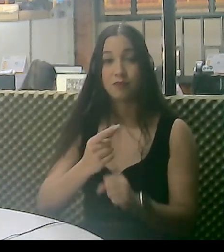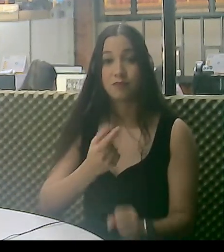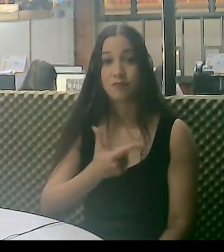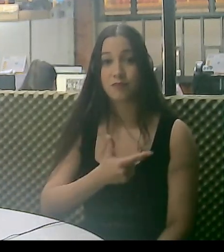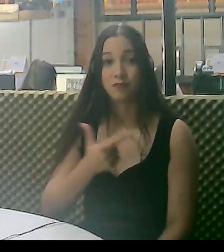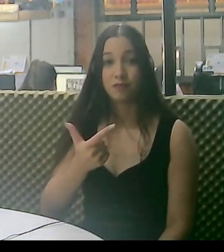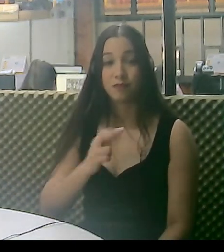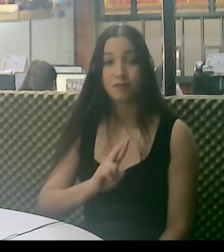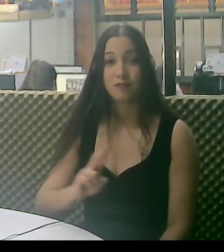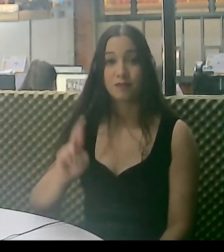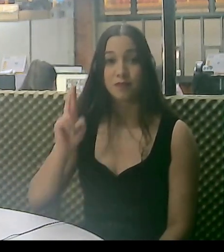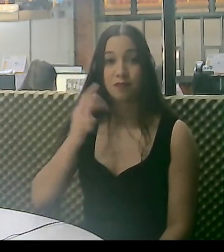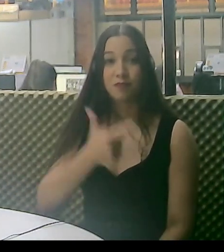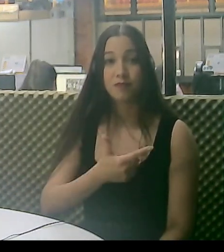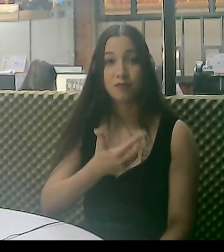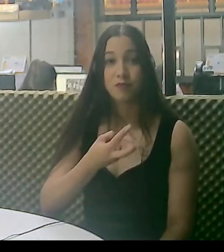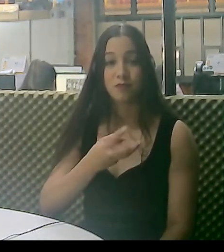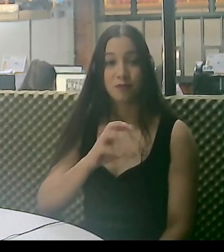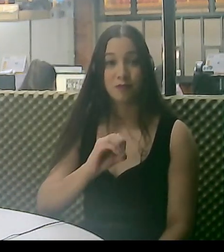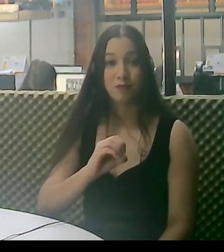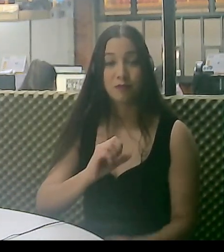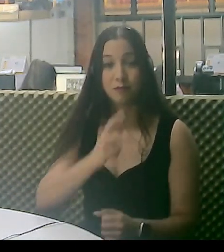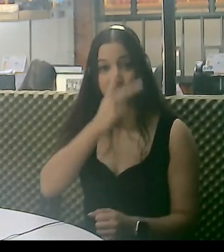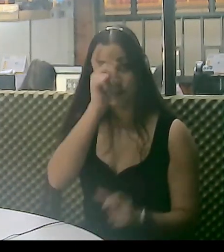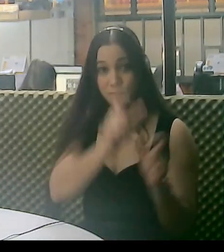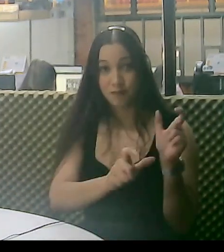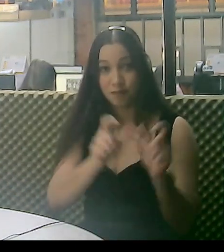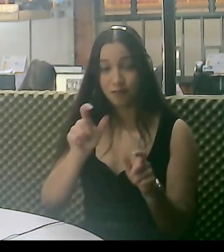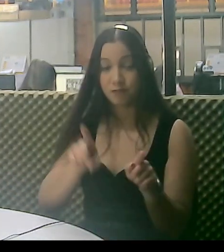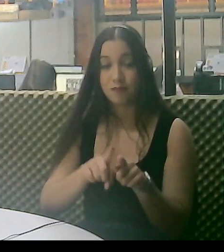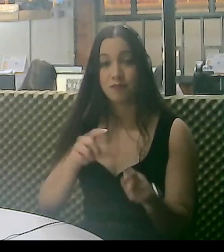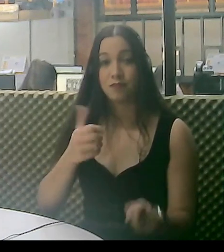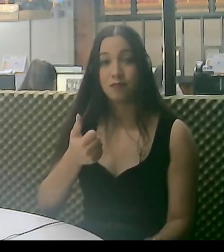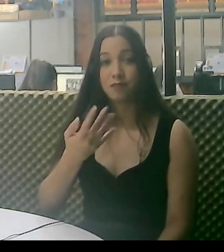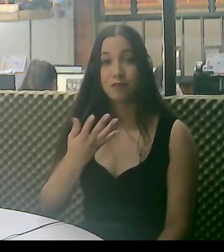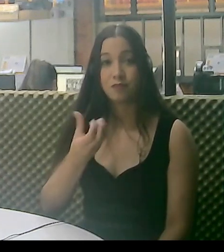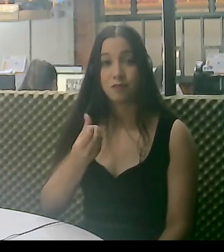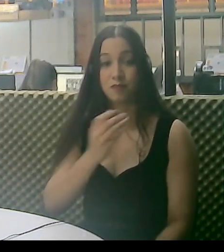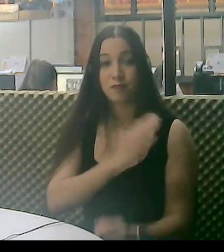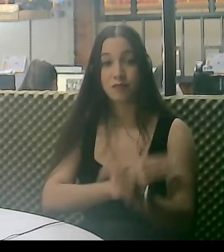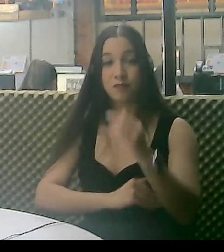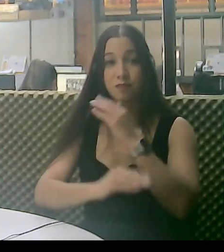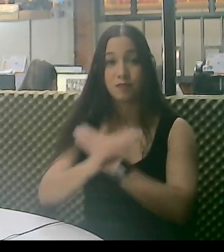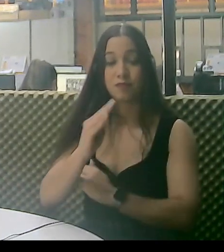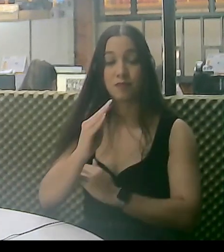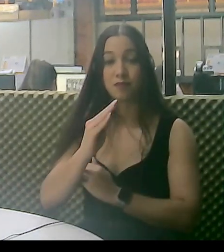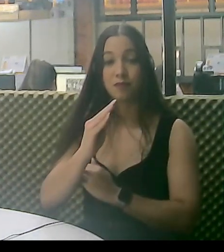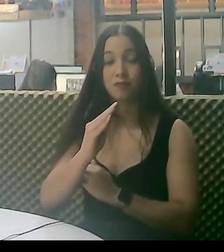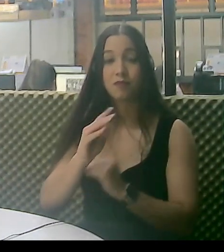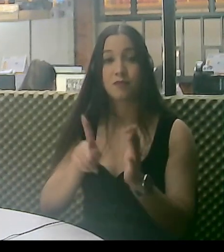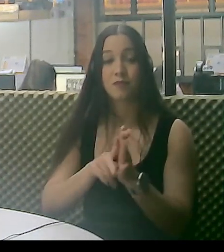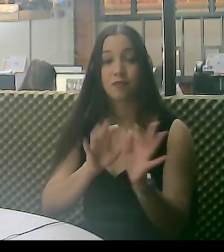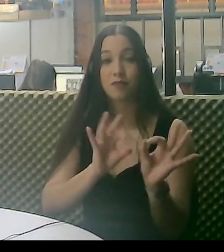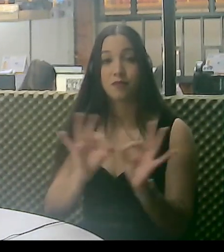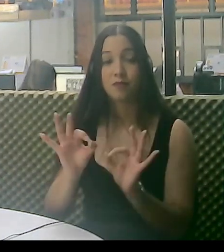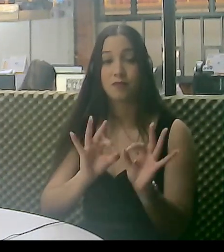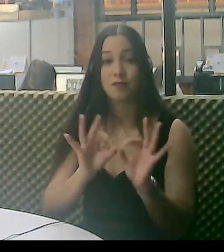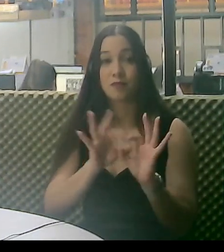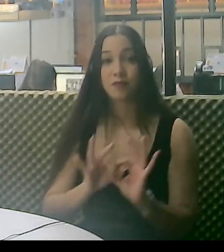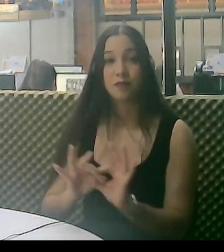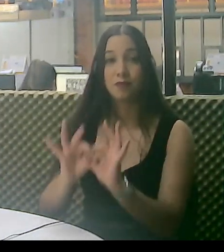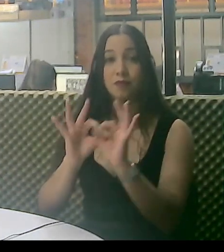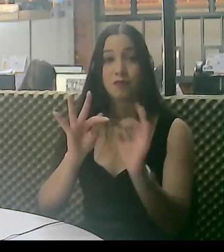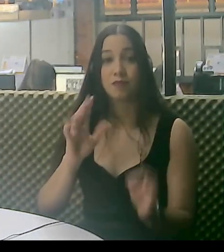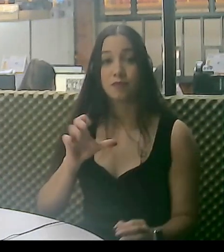foi representada por 230 atletas e 146 para-atletas, integrantes de parceiras da Futel,